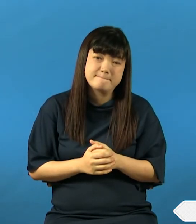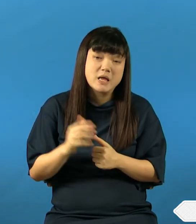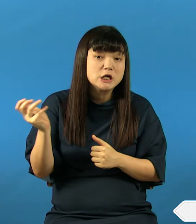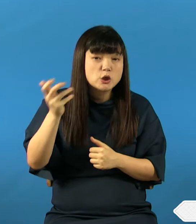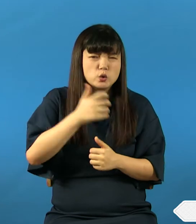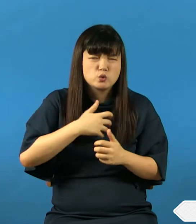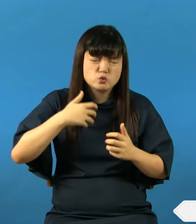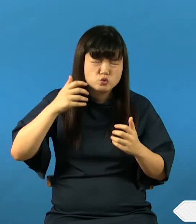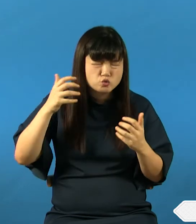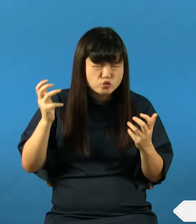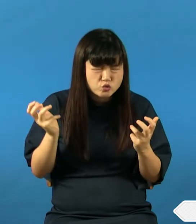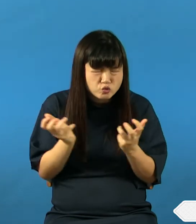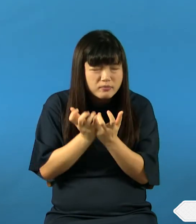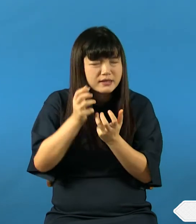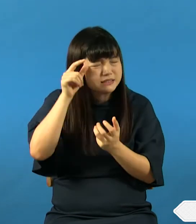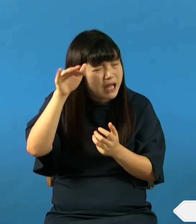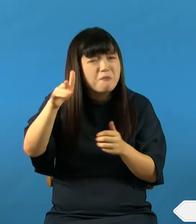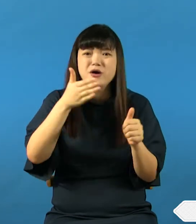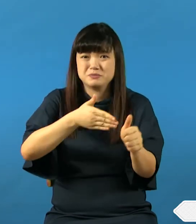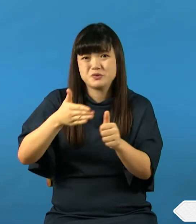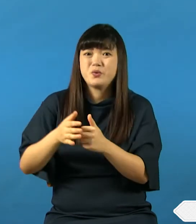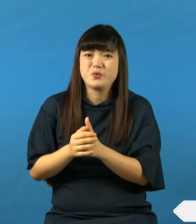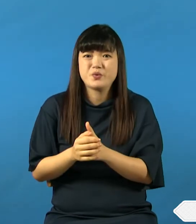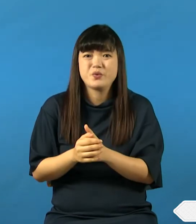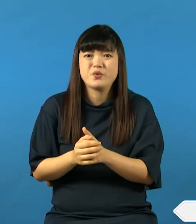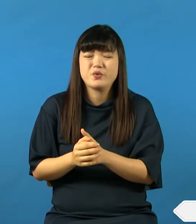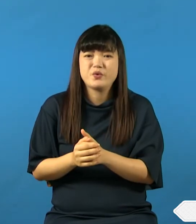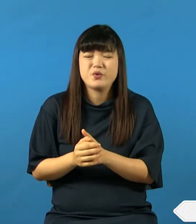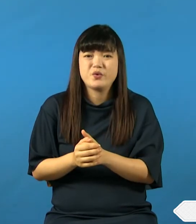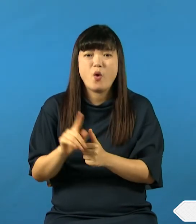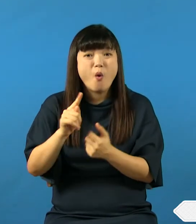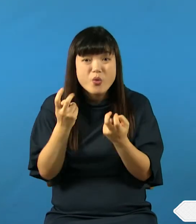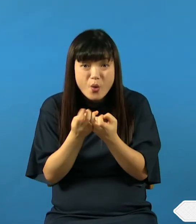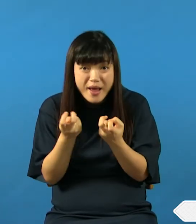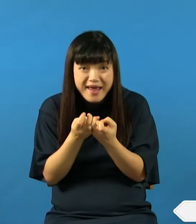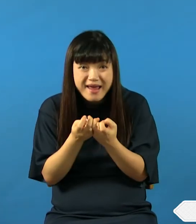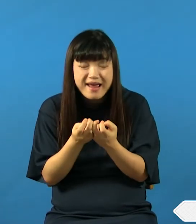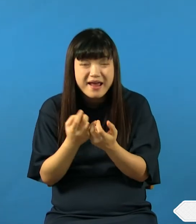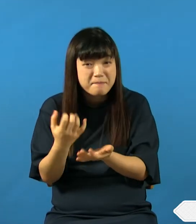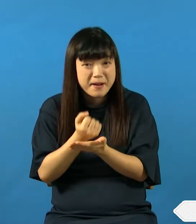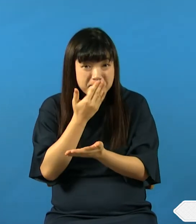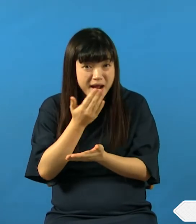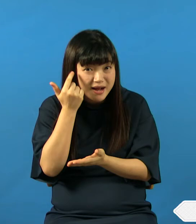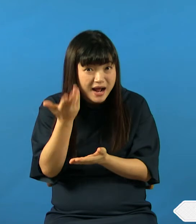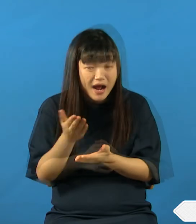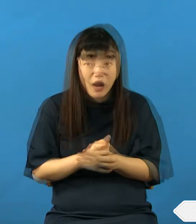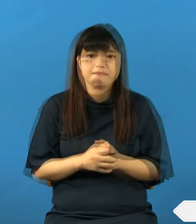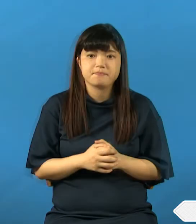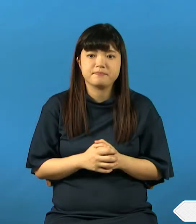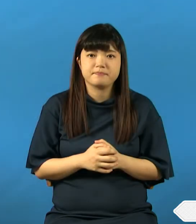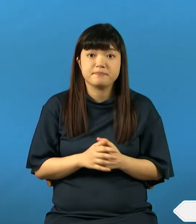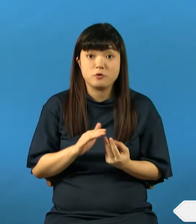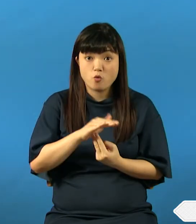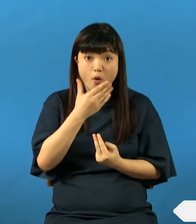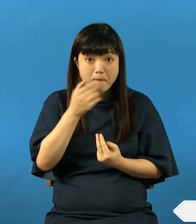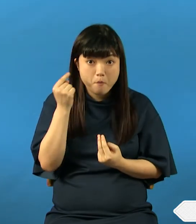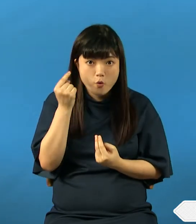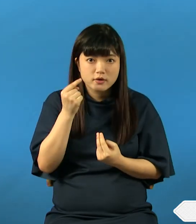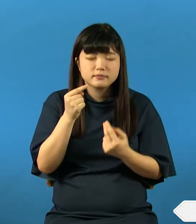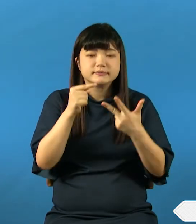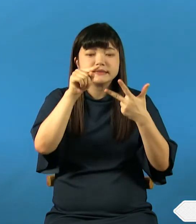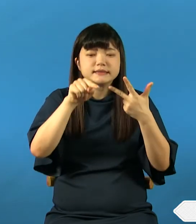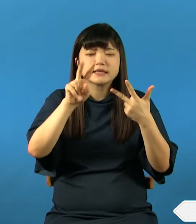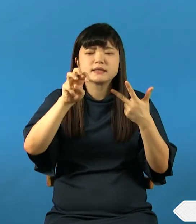여러분, 성령 충만을 사모할 수 있기를 바랍니다. 어떻게 성령 충만 받을 수 있느냐?